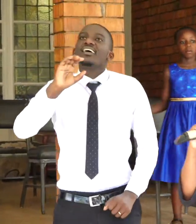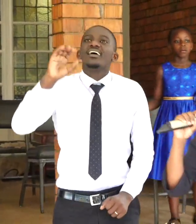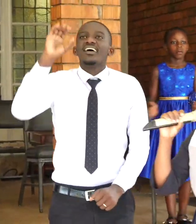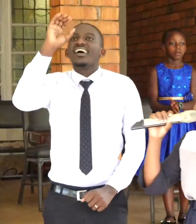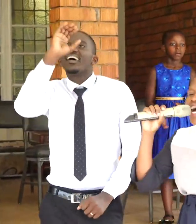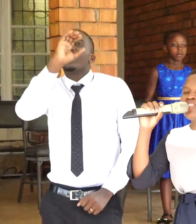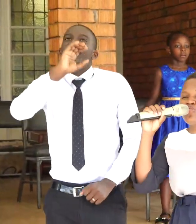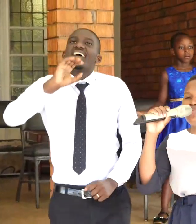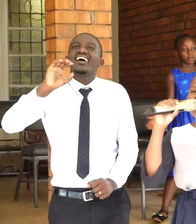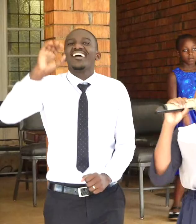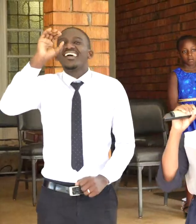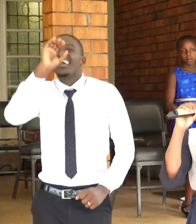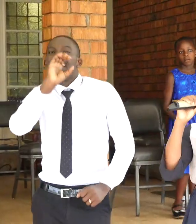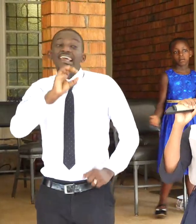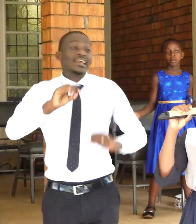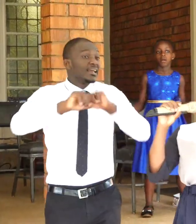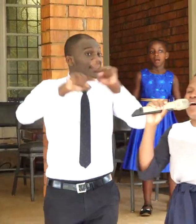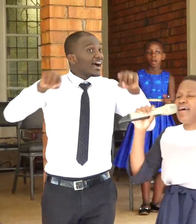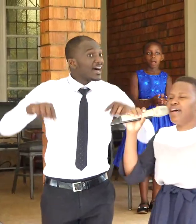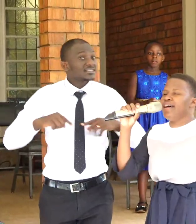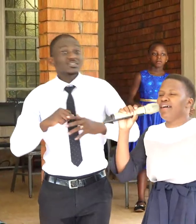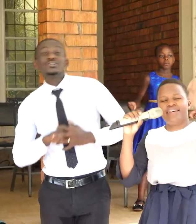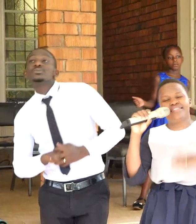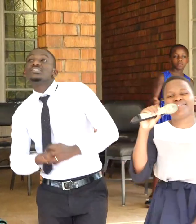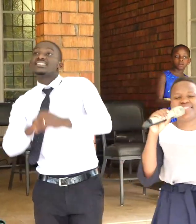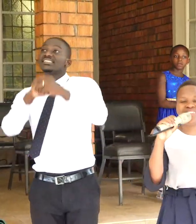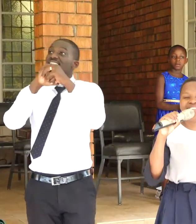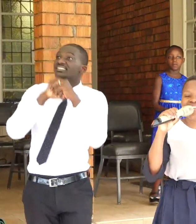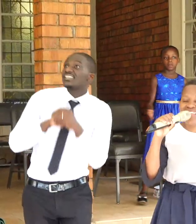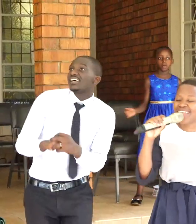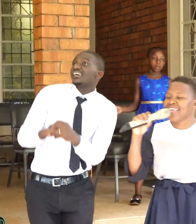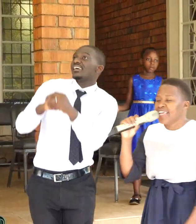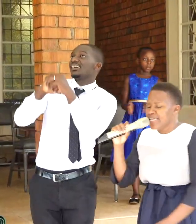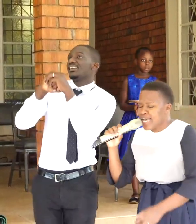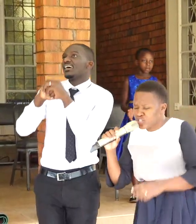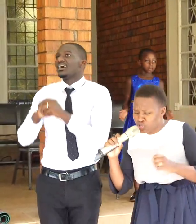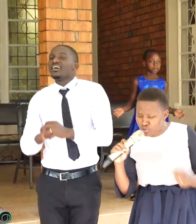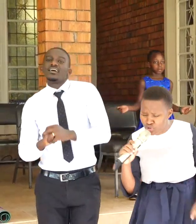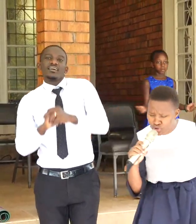katumunonye katumusinze katumusinze.